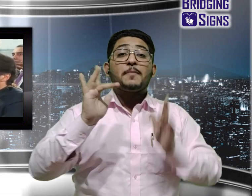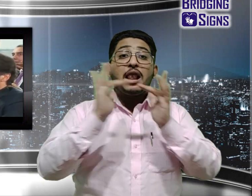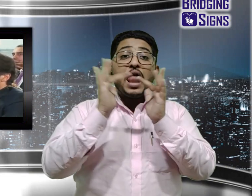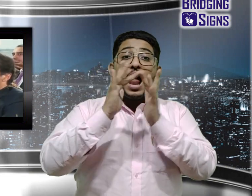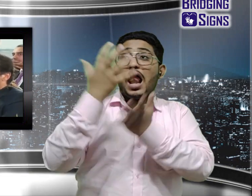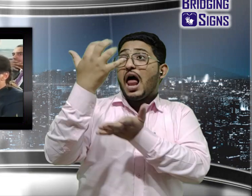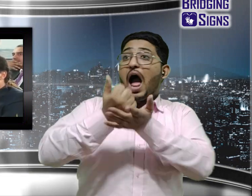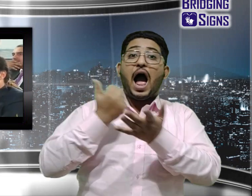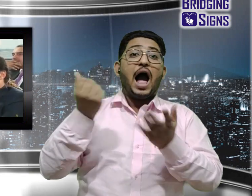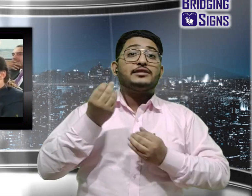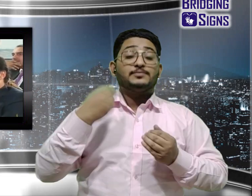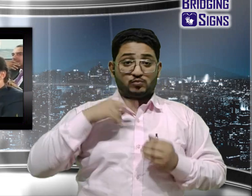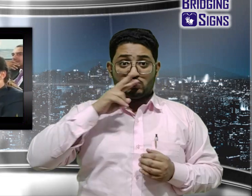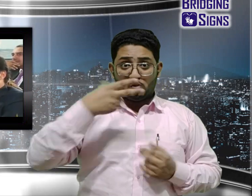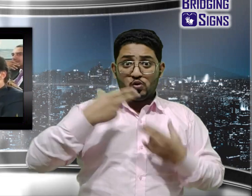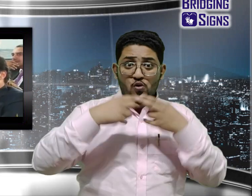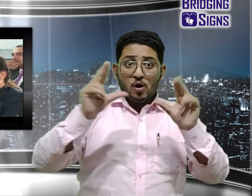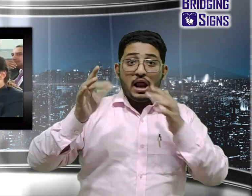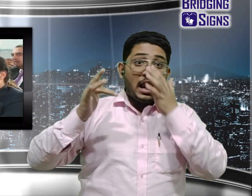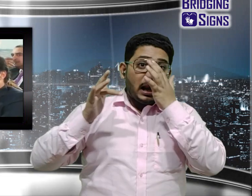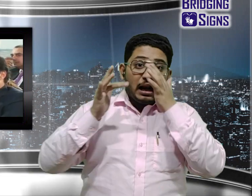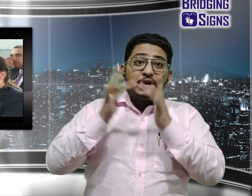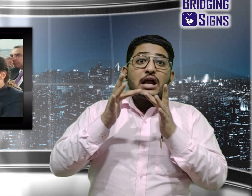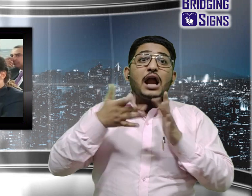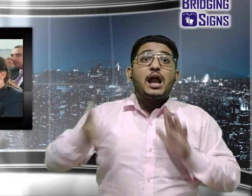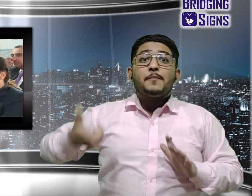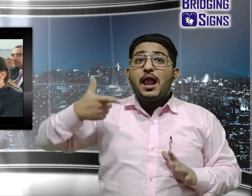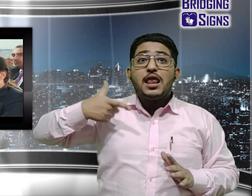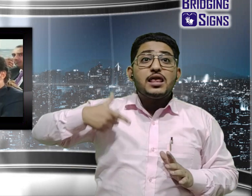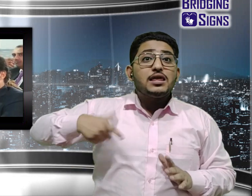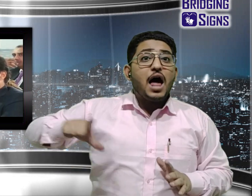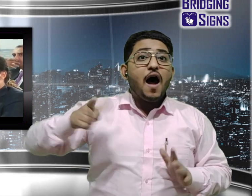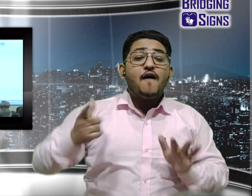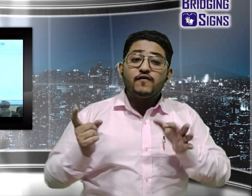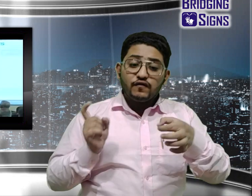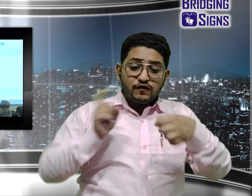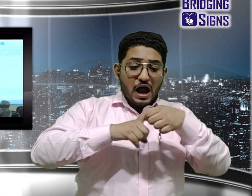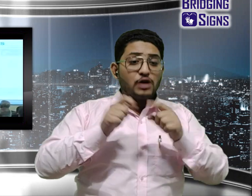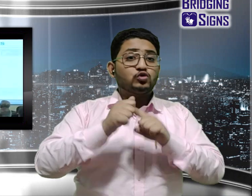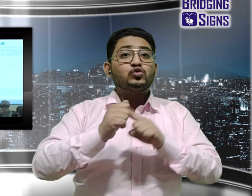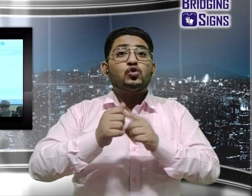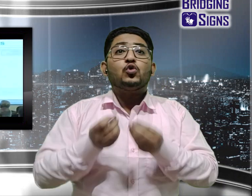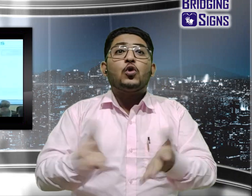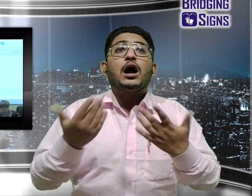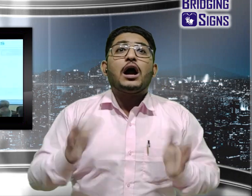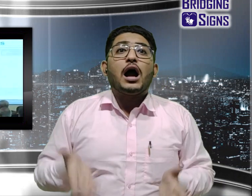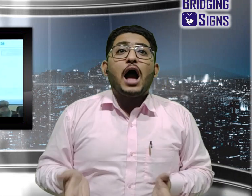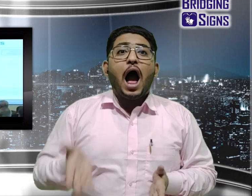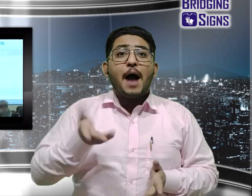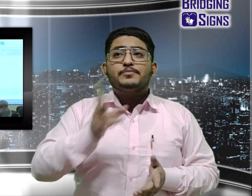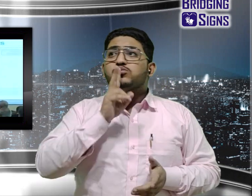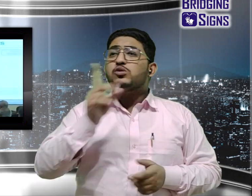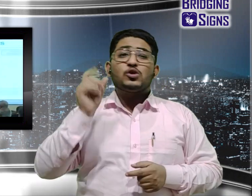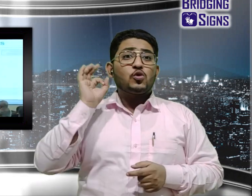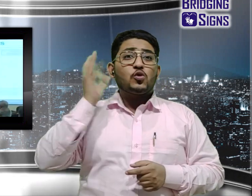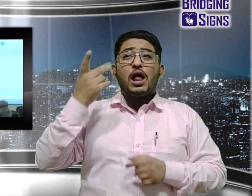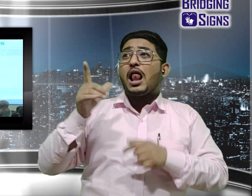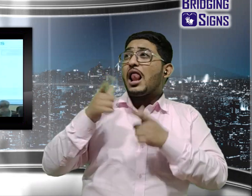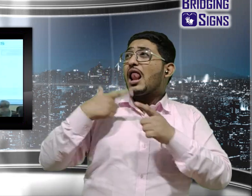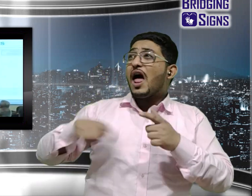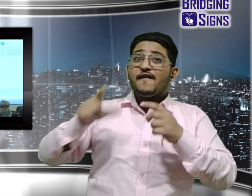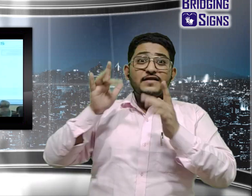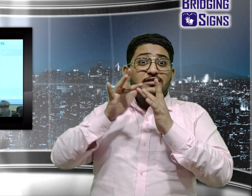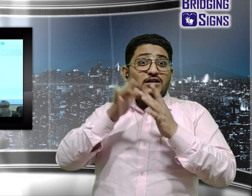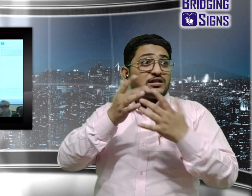इंटरनेट हमारी लाइफ टाइम का सबसे बड़ा डेमोक्रेटाइजिंग फोर्स है। इससे ज़्यादा डेमोक्रेटाइजिंग फोर्स आज तक